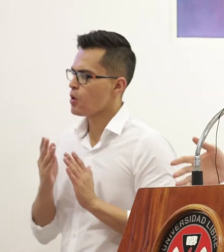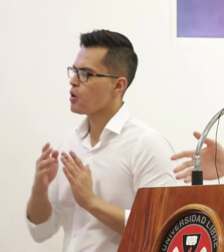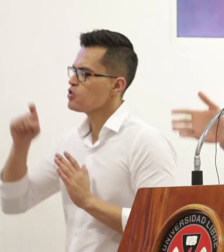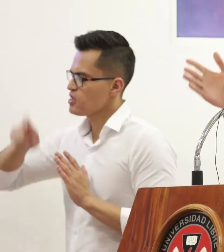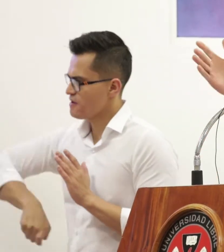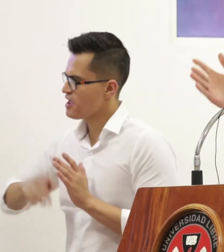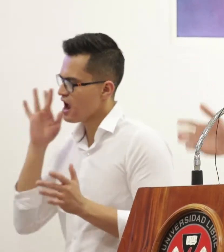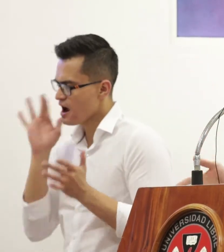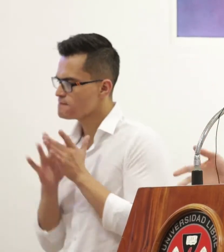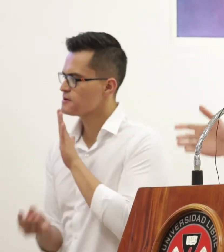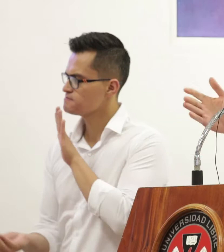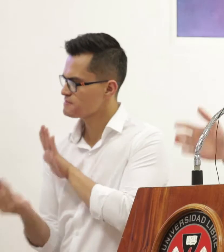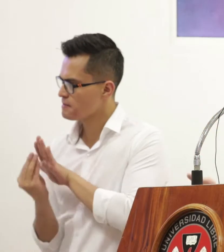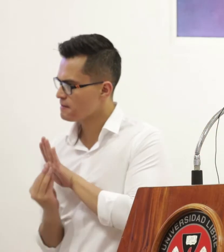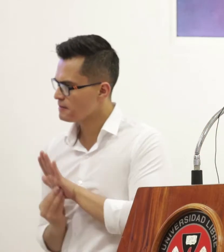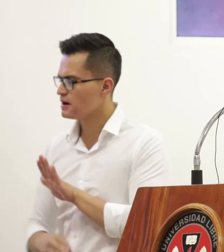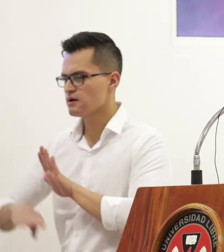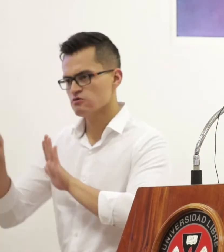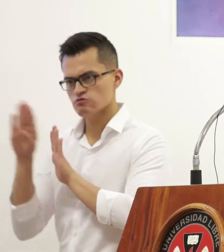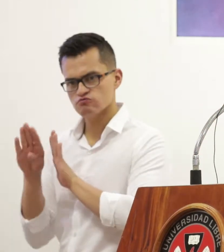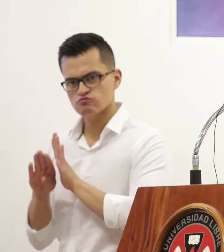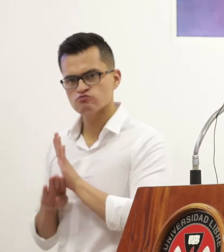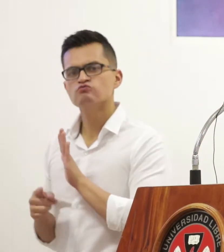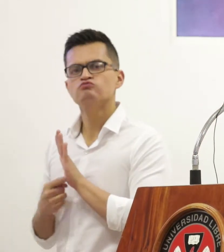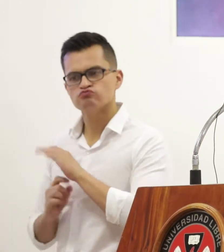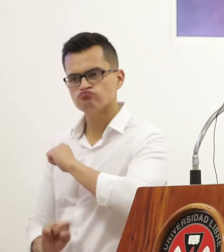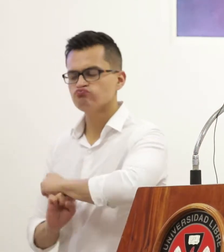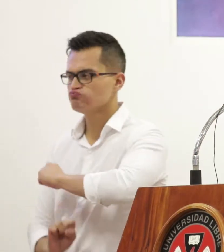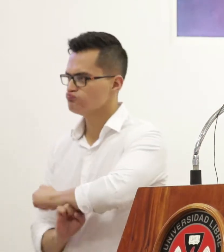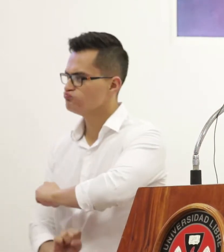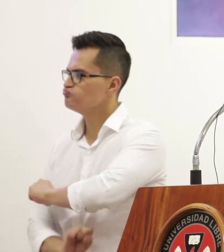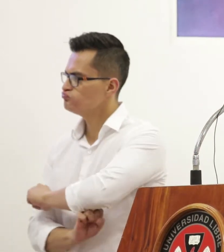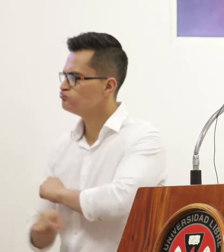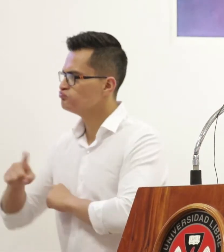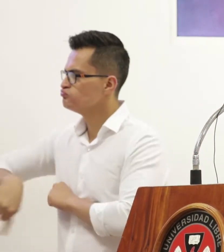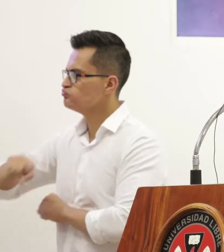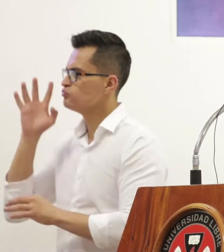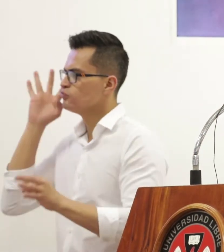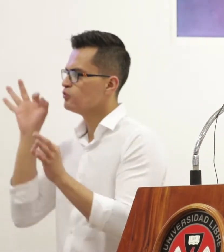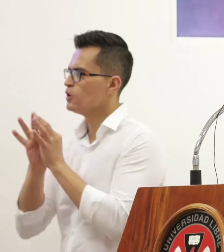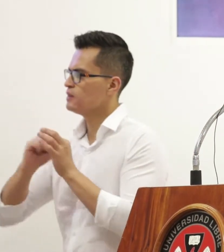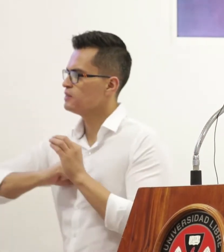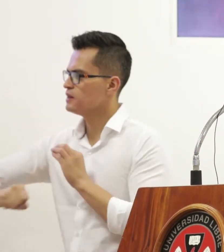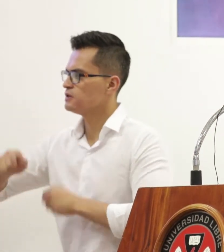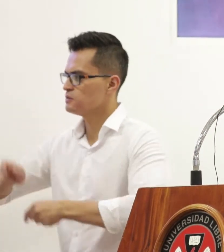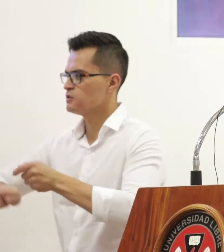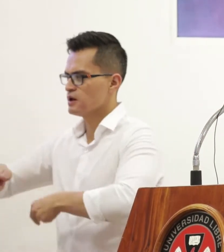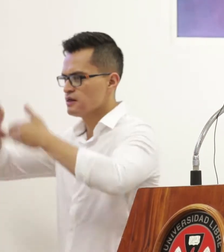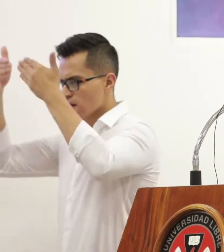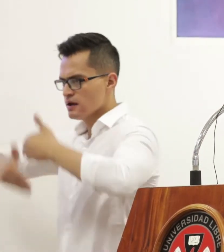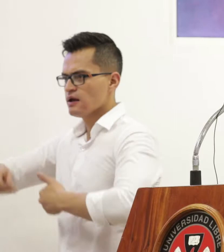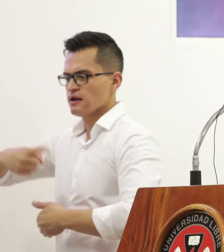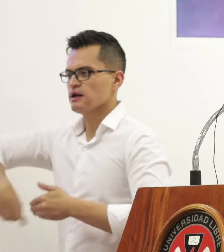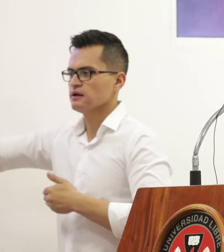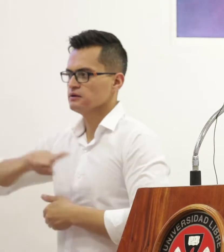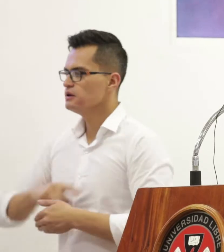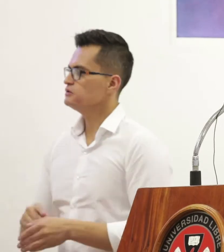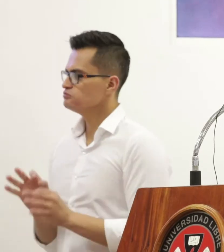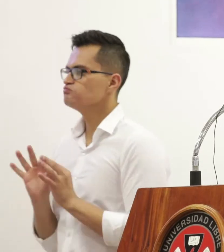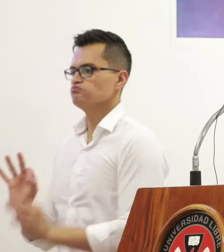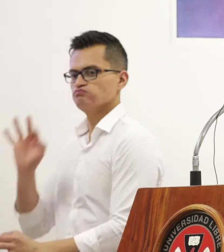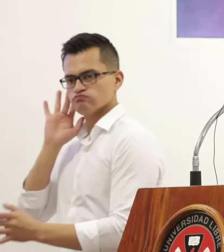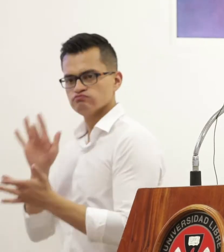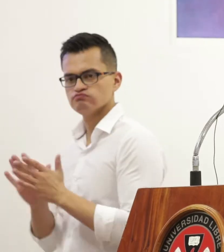política amplia, consistente y sostenible, donde el enfoque de derechos para la población con discapacidad sea la premisa mayor de todo